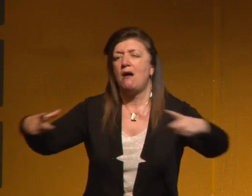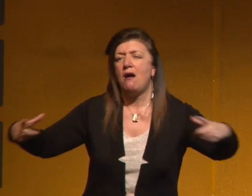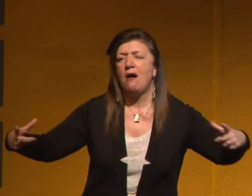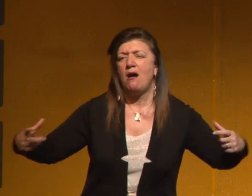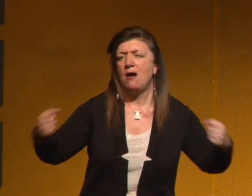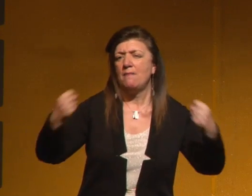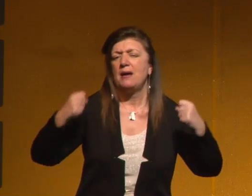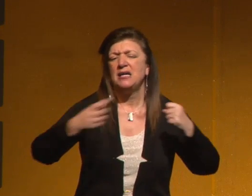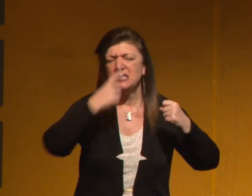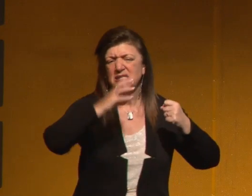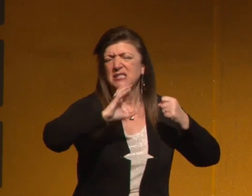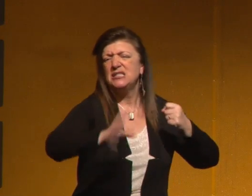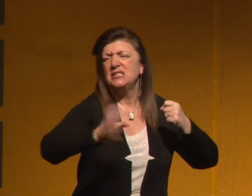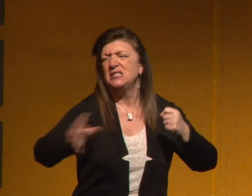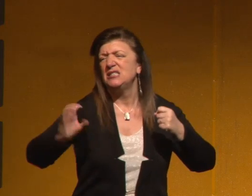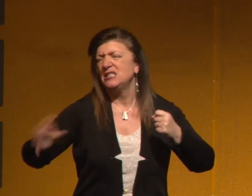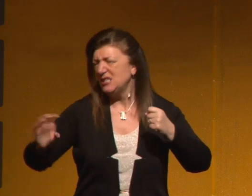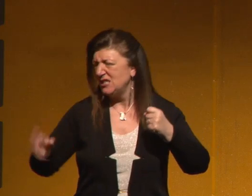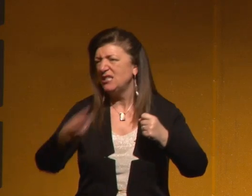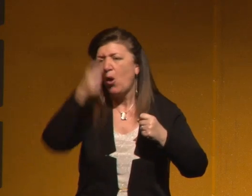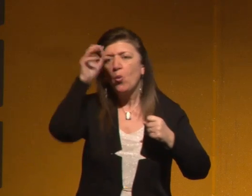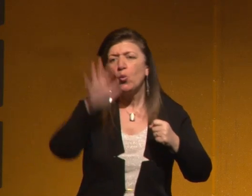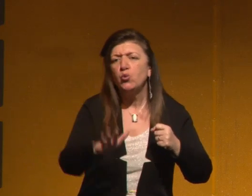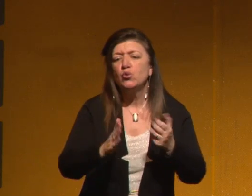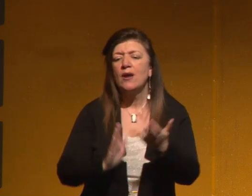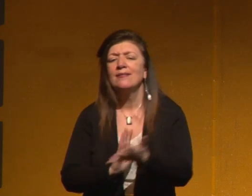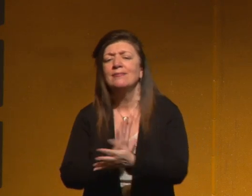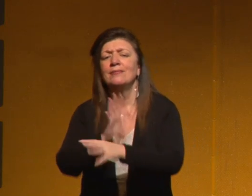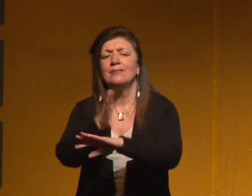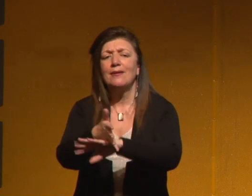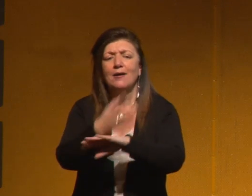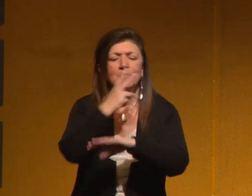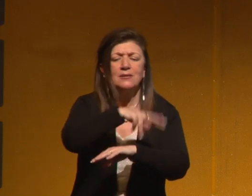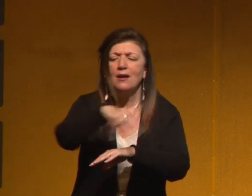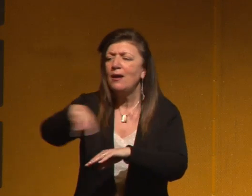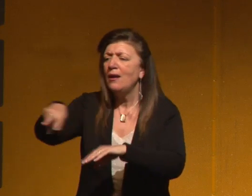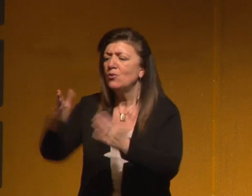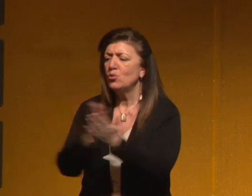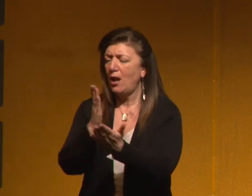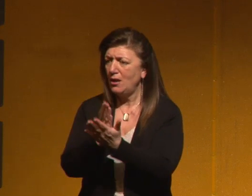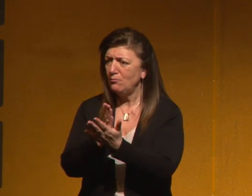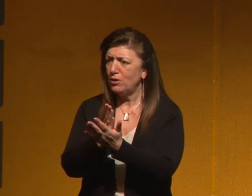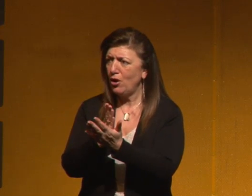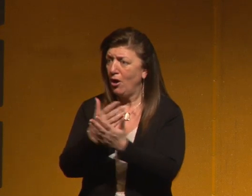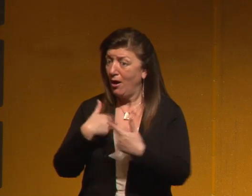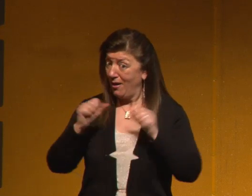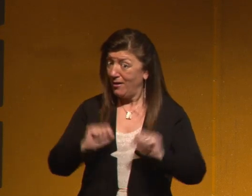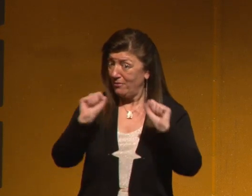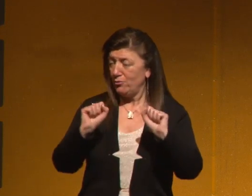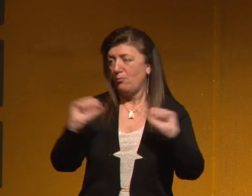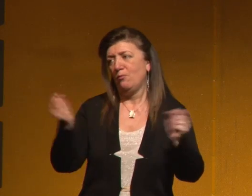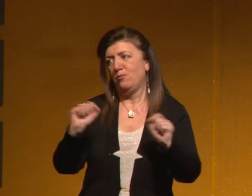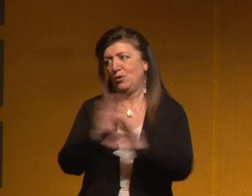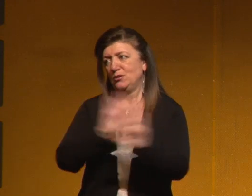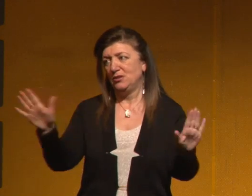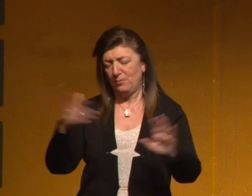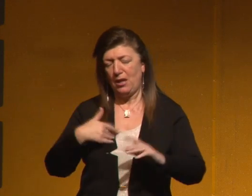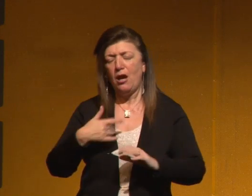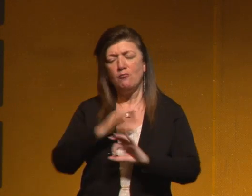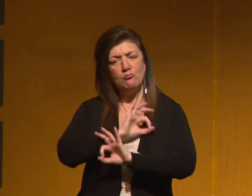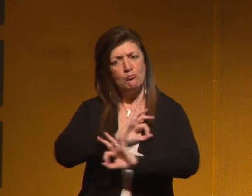possibilità di accesso alla cultura attraverso la lettura e libri siamo pronti a farlo partendo però dal punto